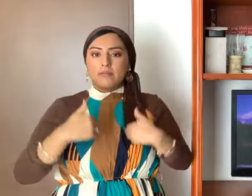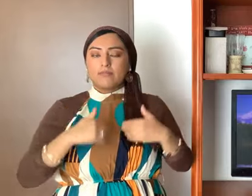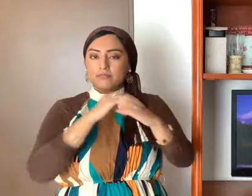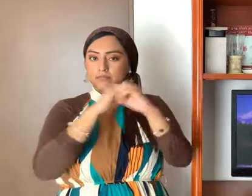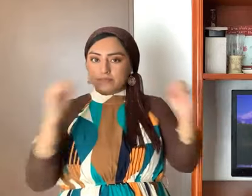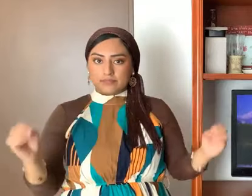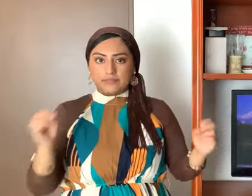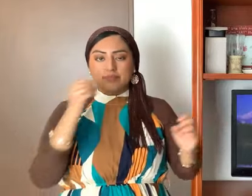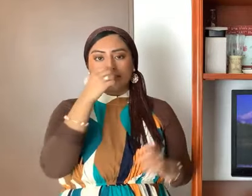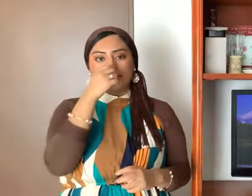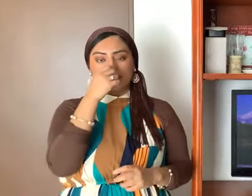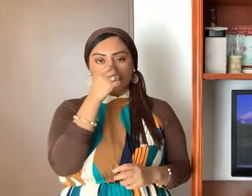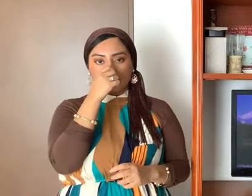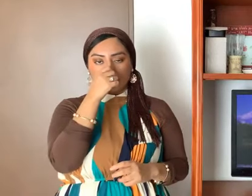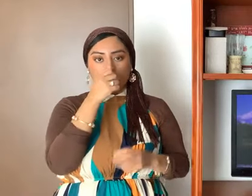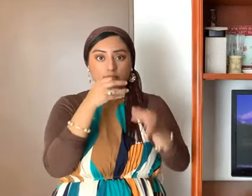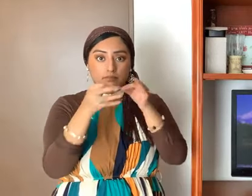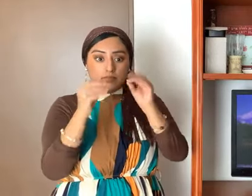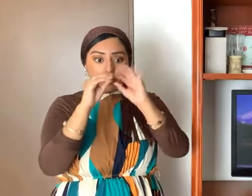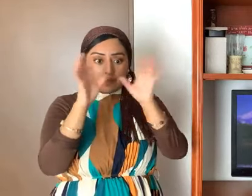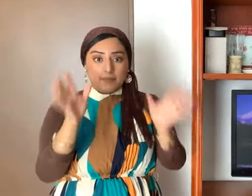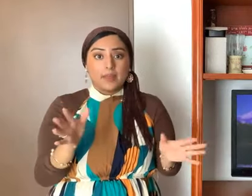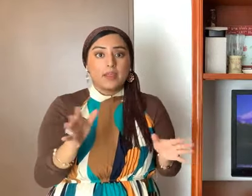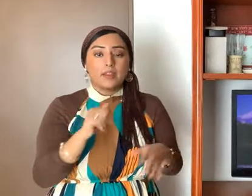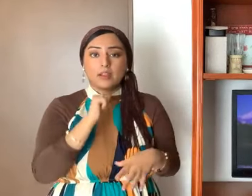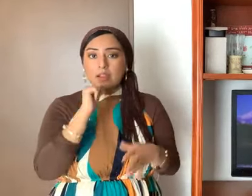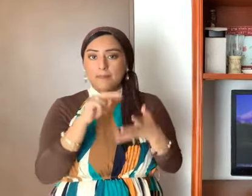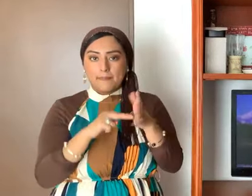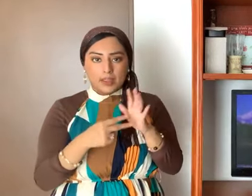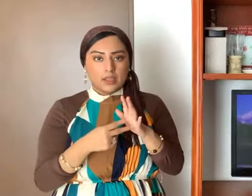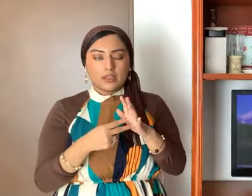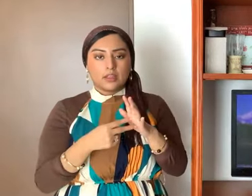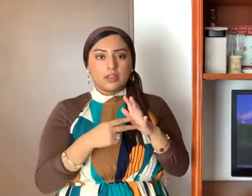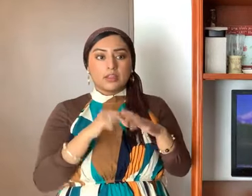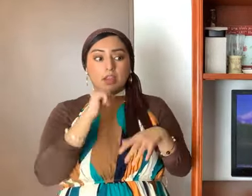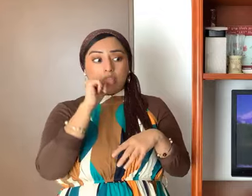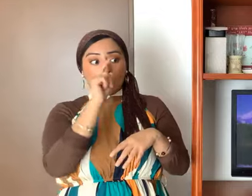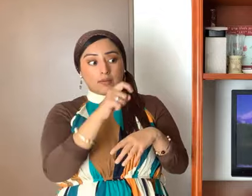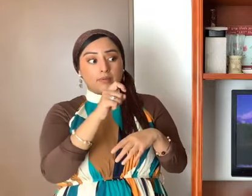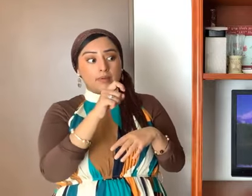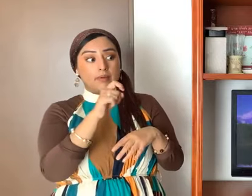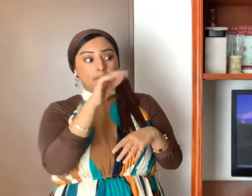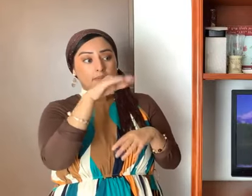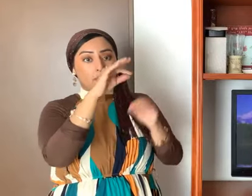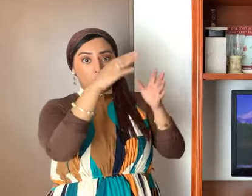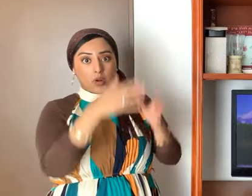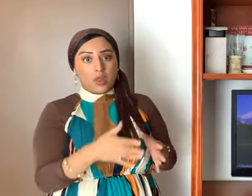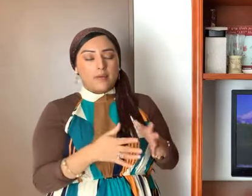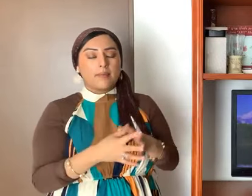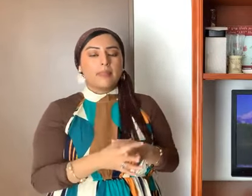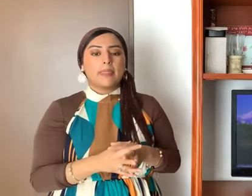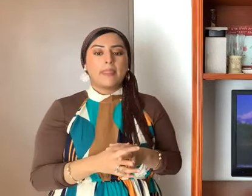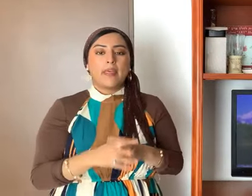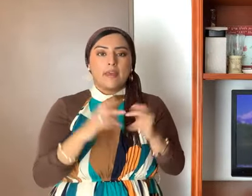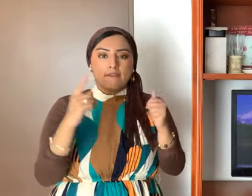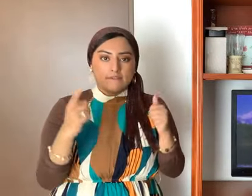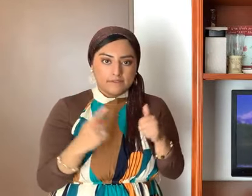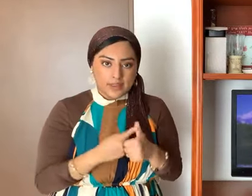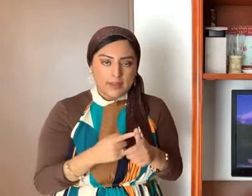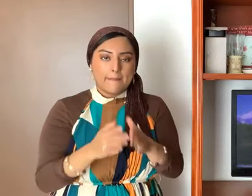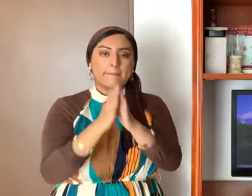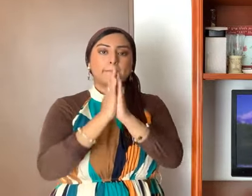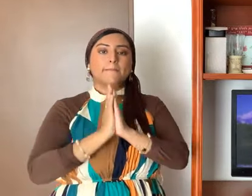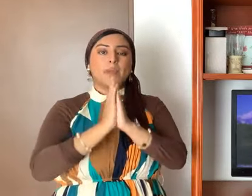fatigarán. Aclaro, no quiere decir que no llames a tu Roe cuando tengas alguna pregunta, no. Primero ora